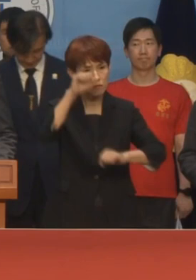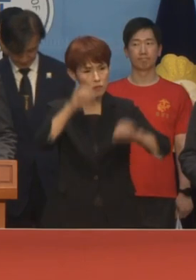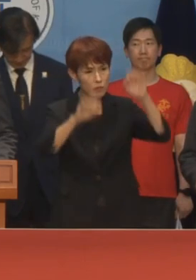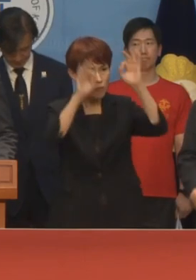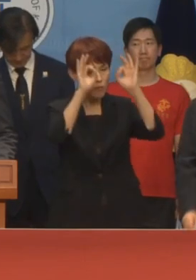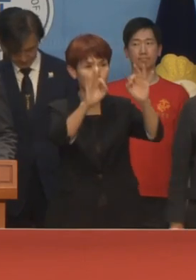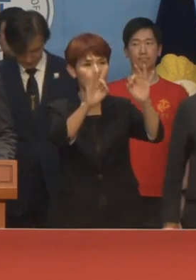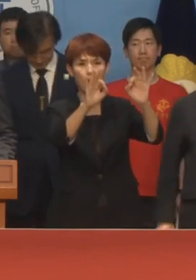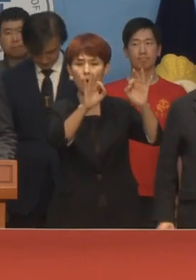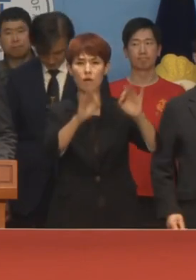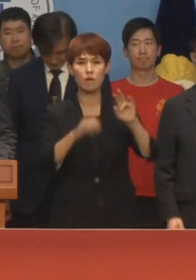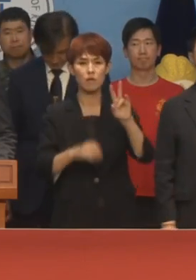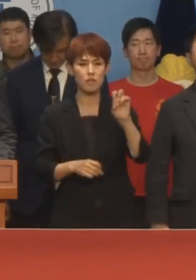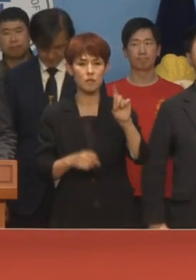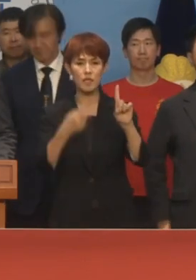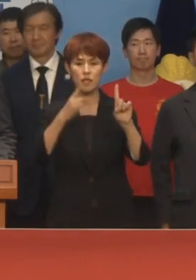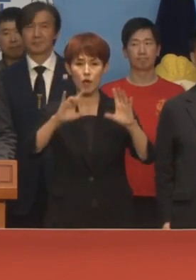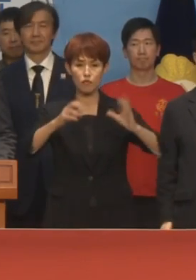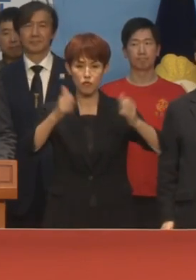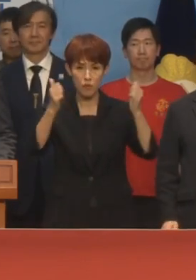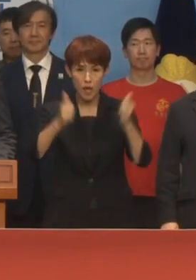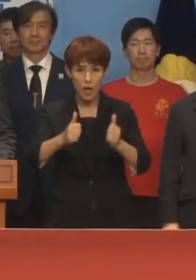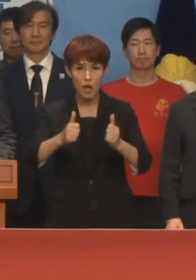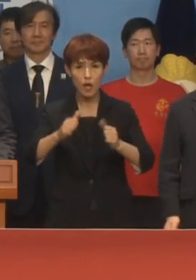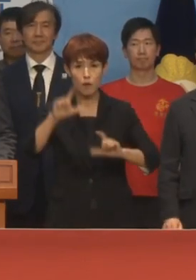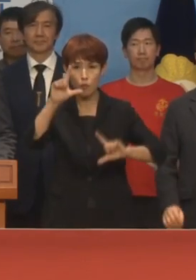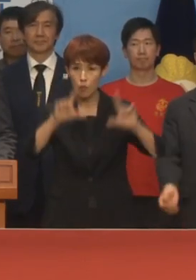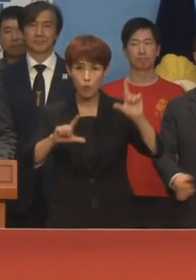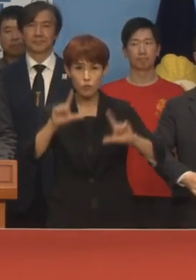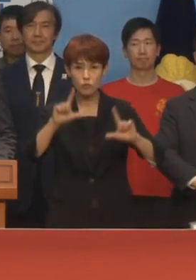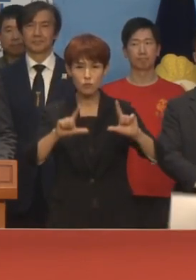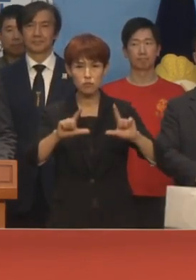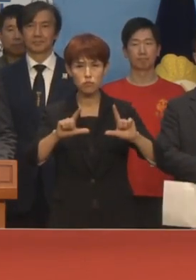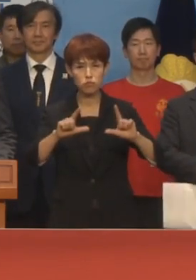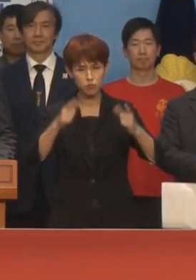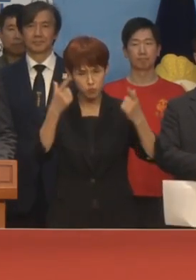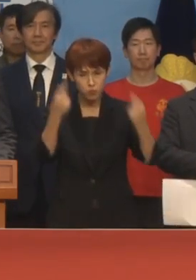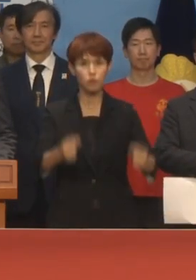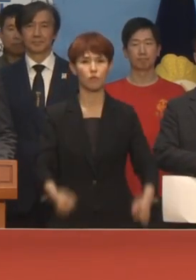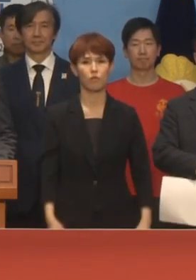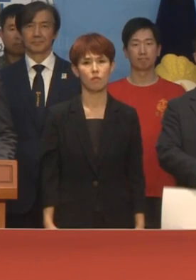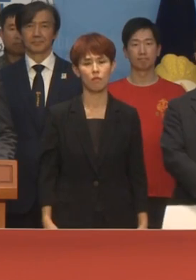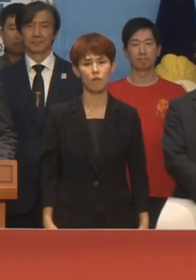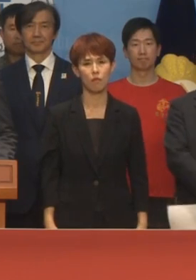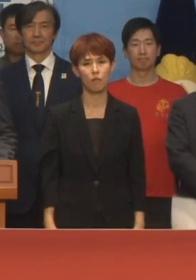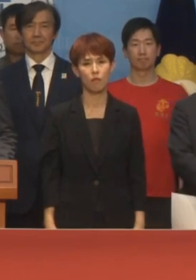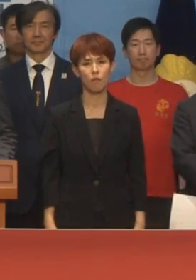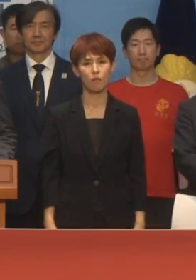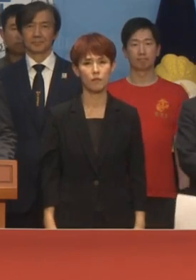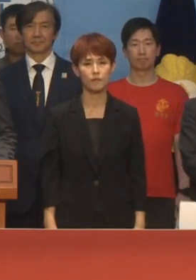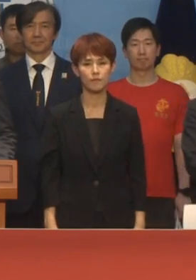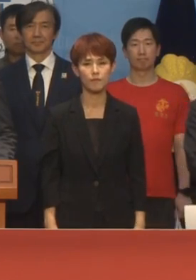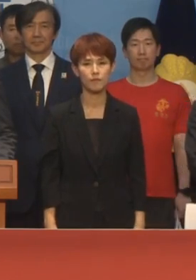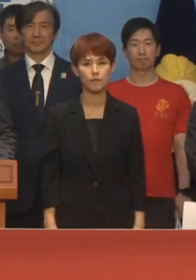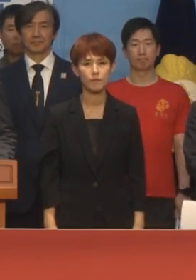모습은 21대 국회에서 보여져 왔던 모습과 전혀 다르지 않습니다.